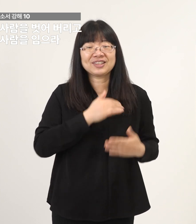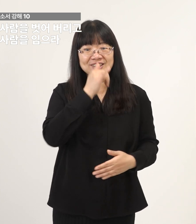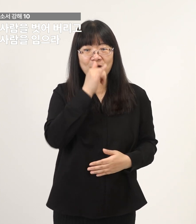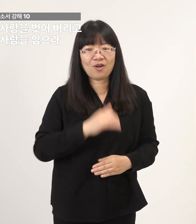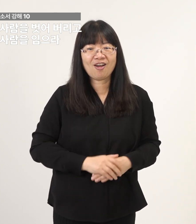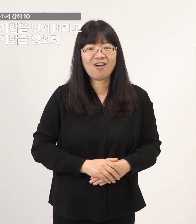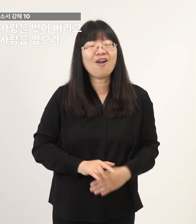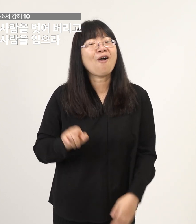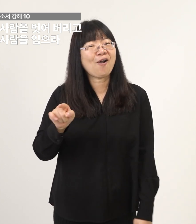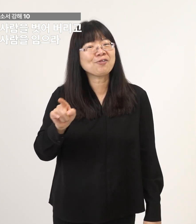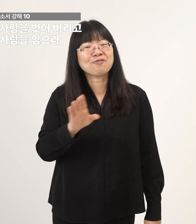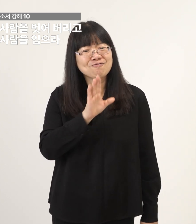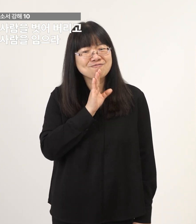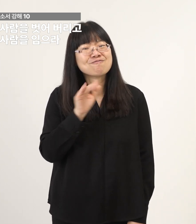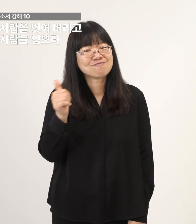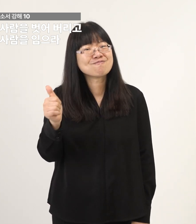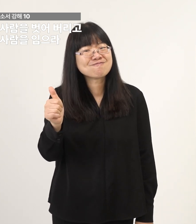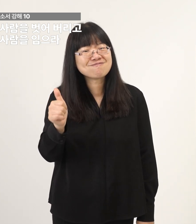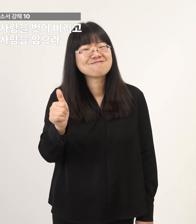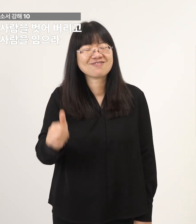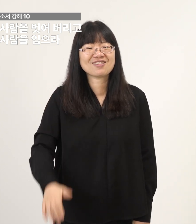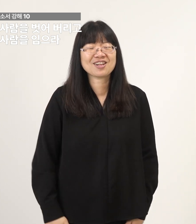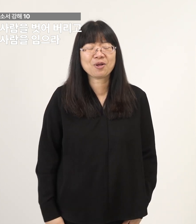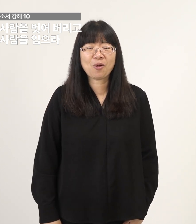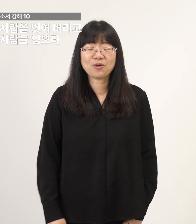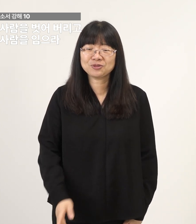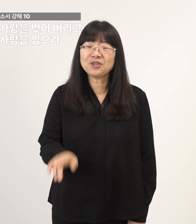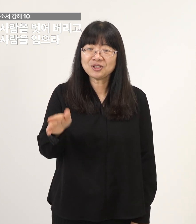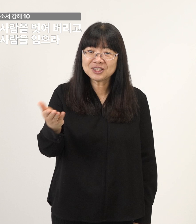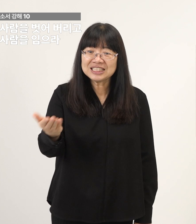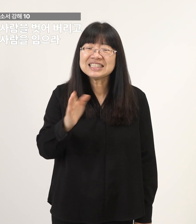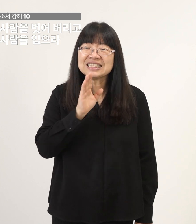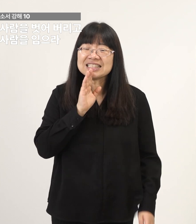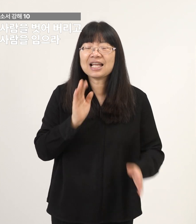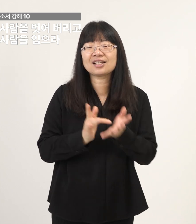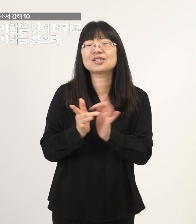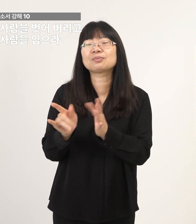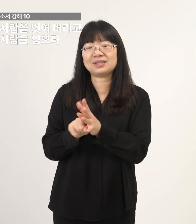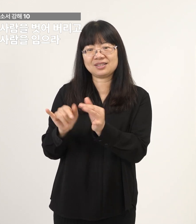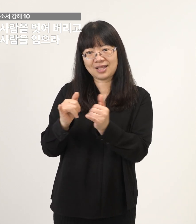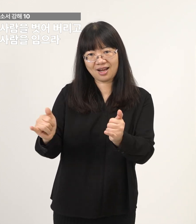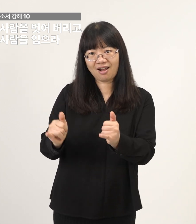이놈이 진짜다 이거지. 자, 이 멋있는 놈이지. 예?